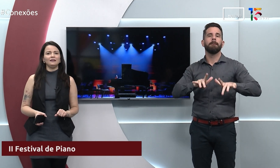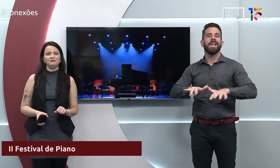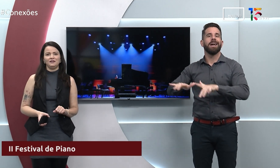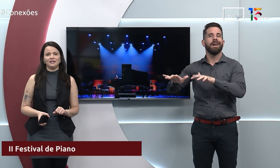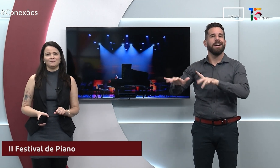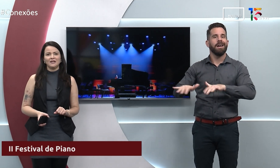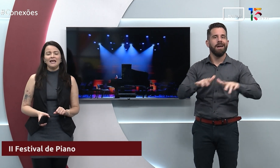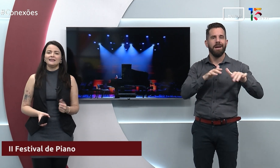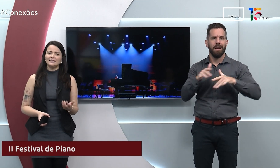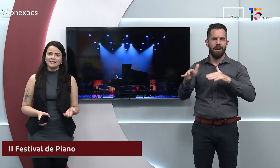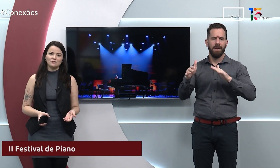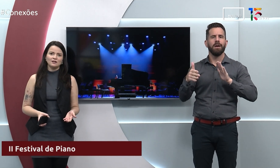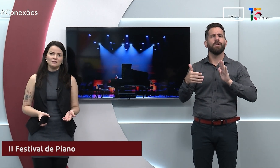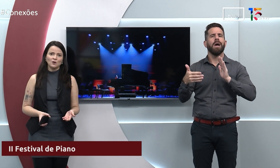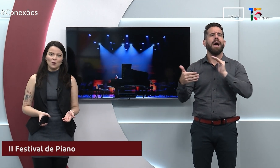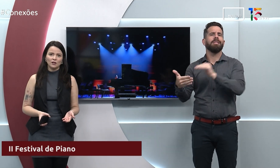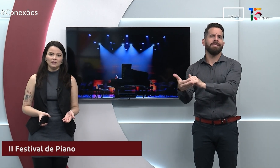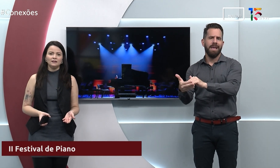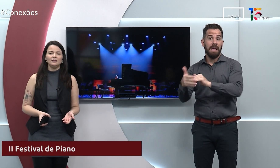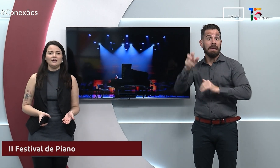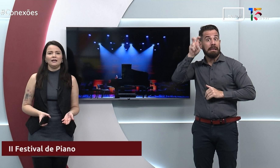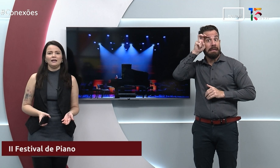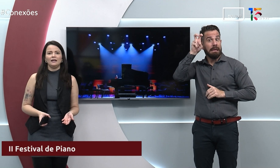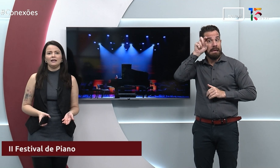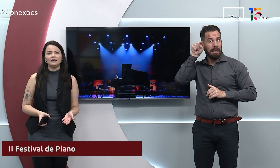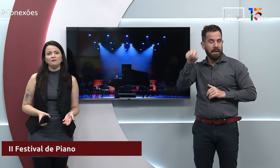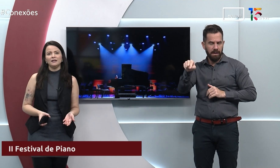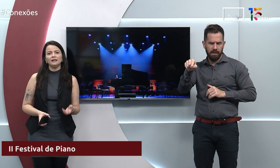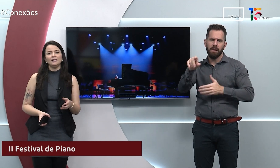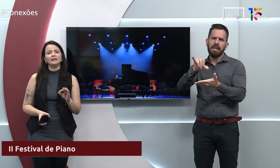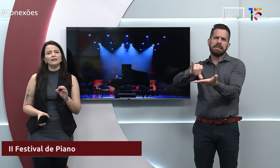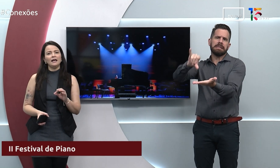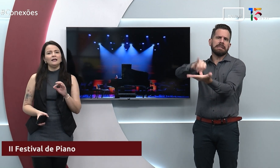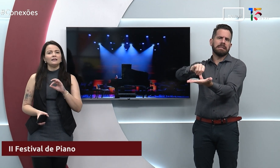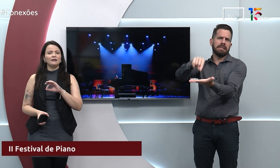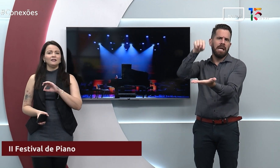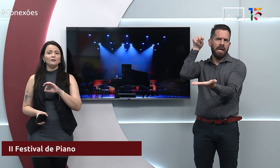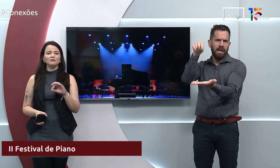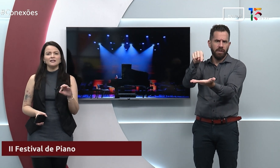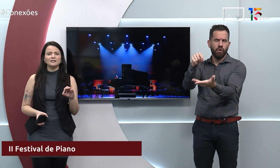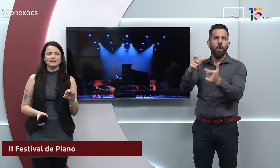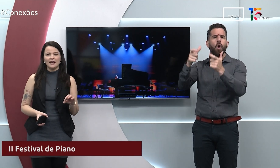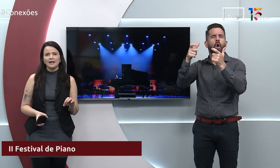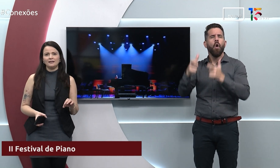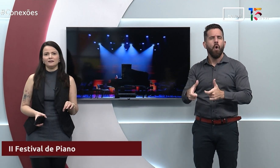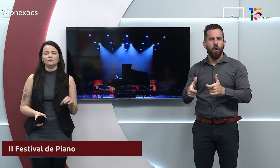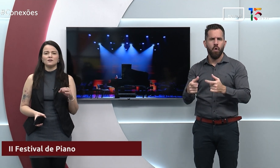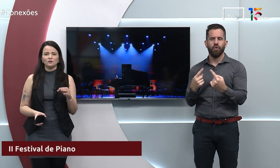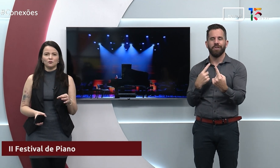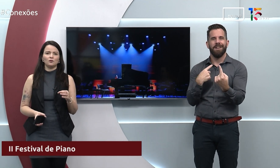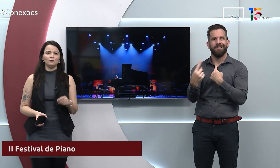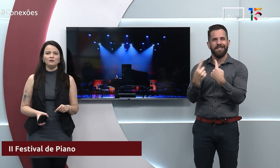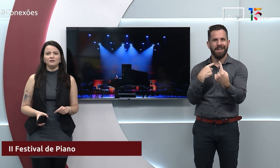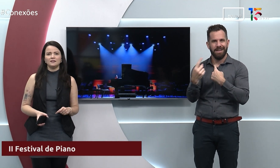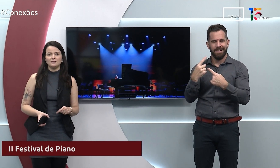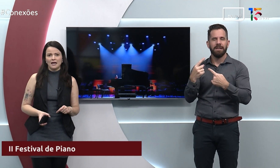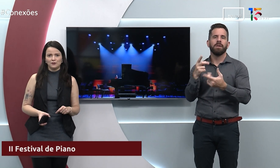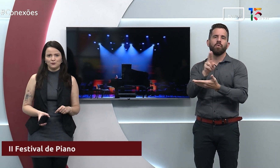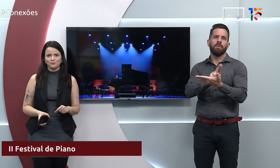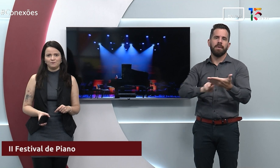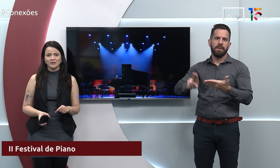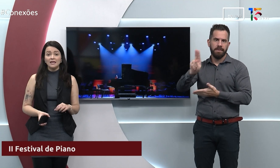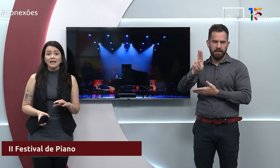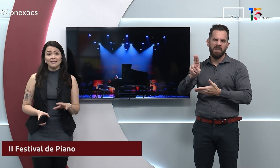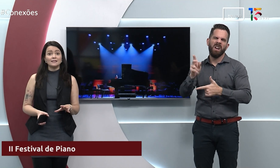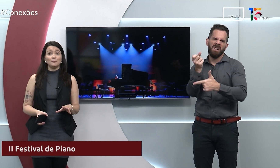próxima quinta-feira, na sede da escola, que fica lá na Avenida Universitária, no setor